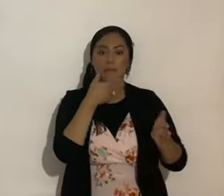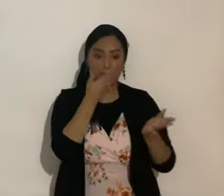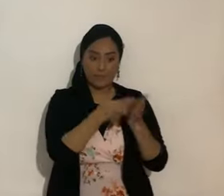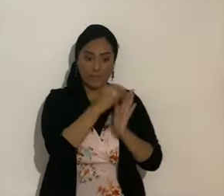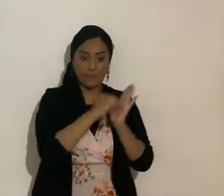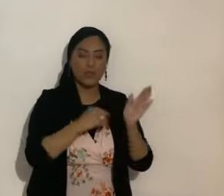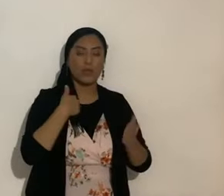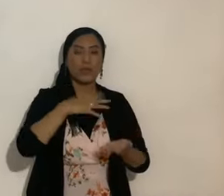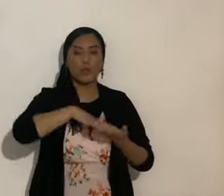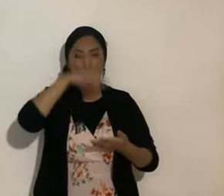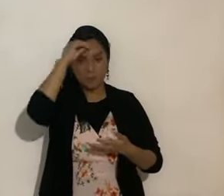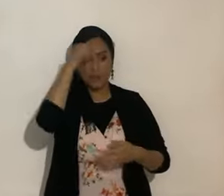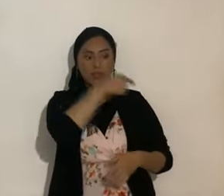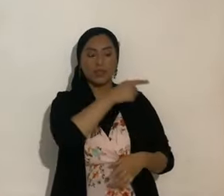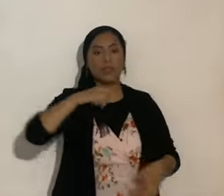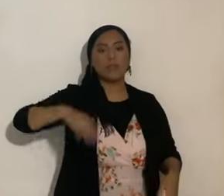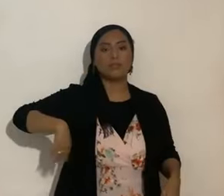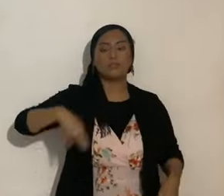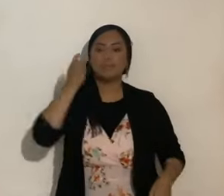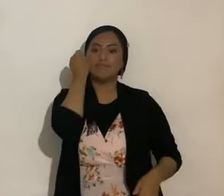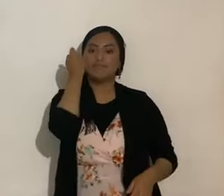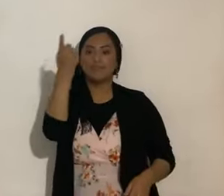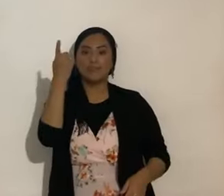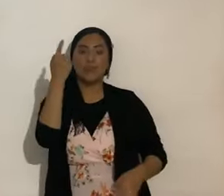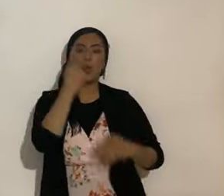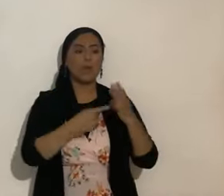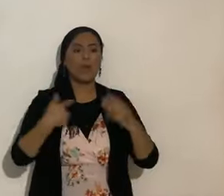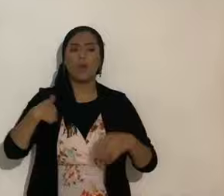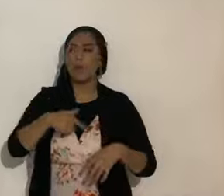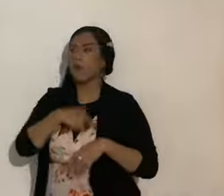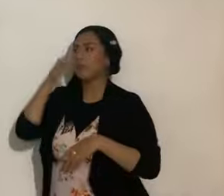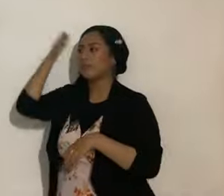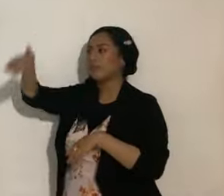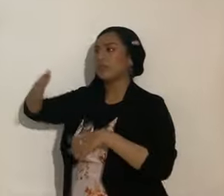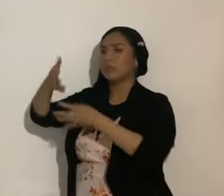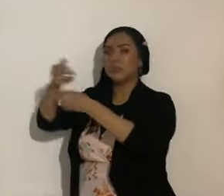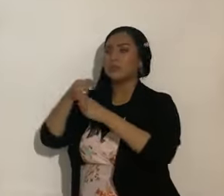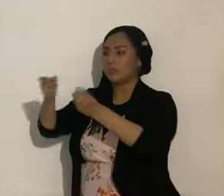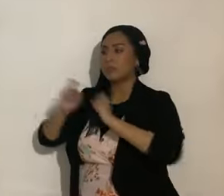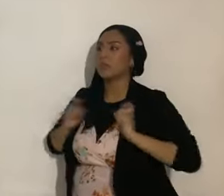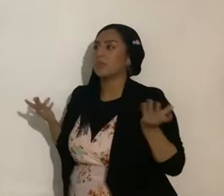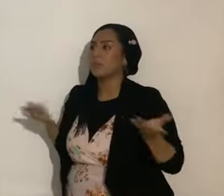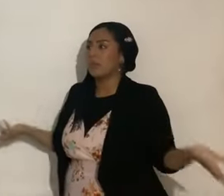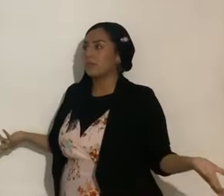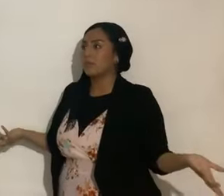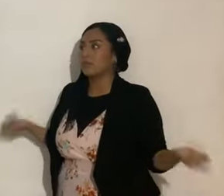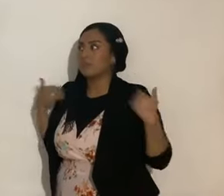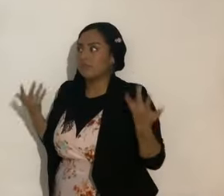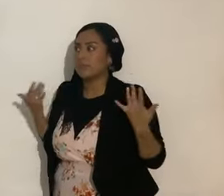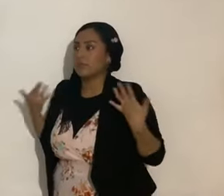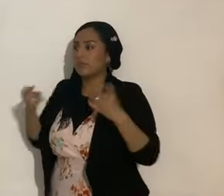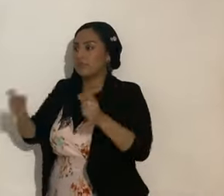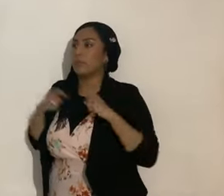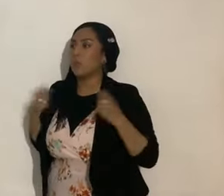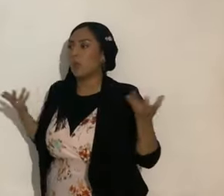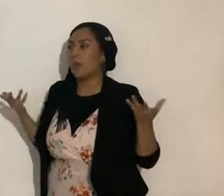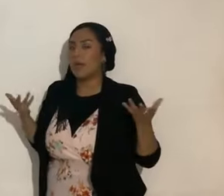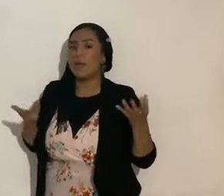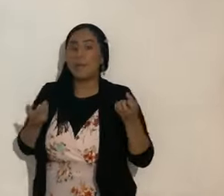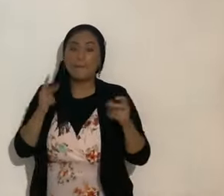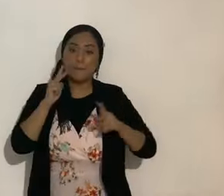aprendamos. Todavía no habían comprendido. ¿Qué tendremos? Como diciendo, ¿qué nos vas a dar? Sí, porque la